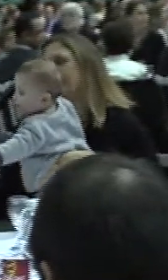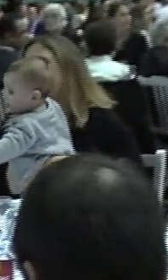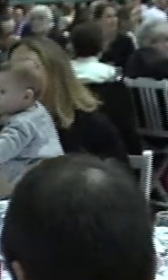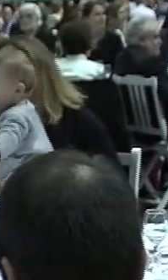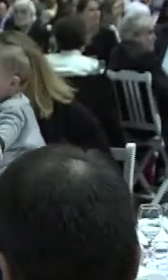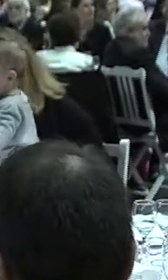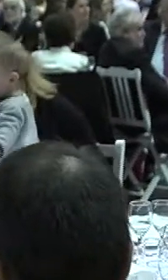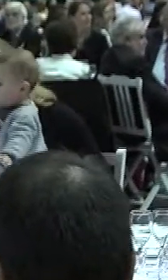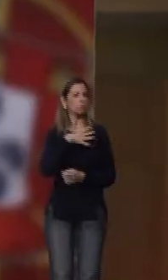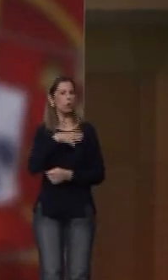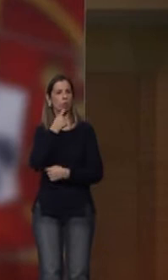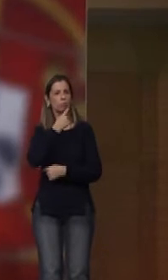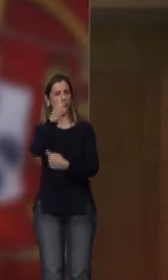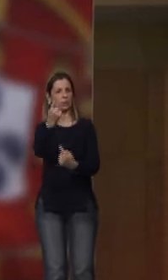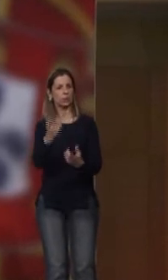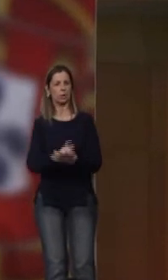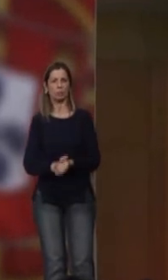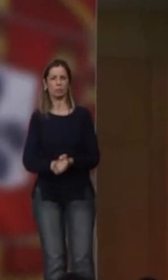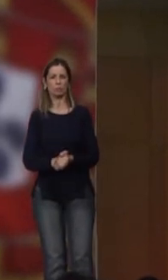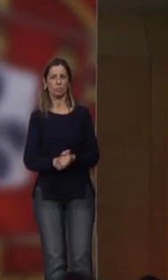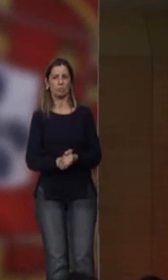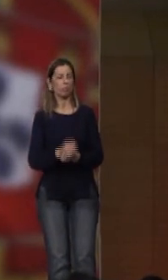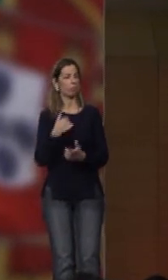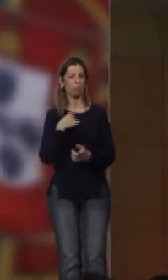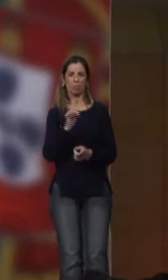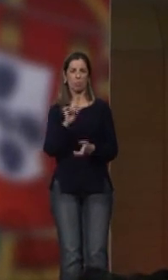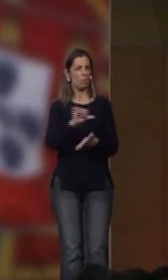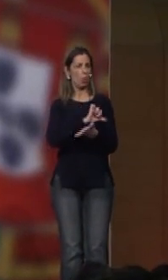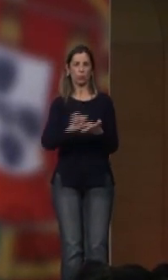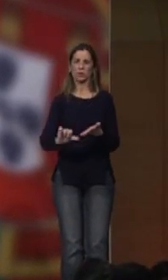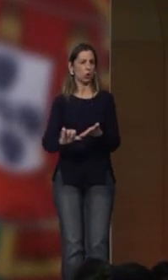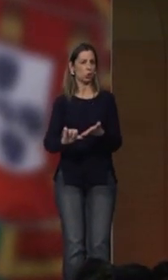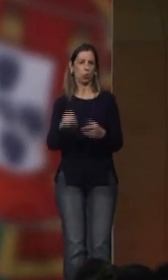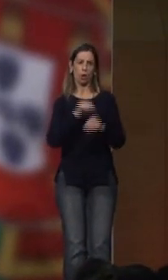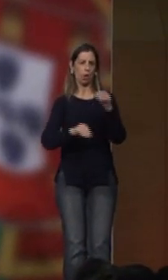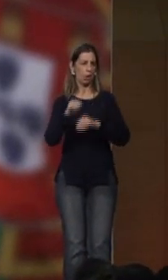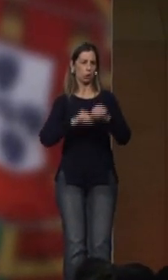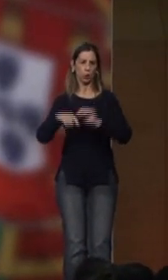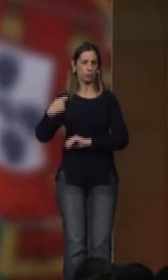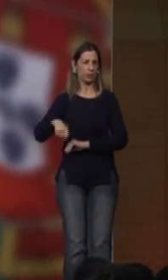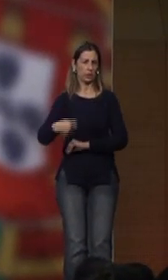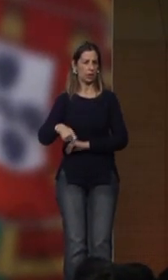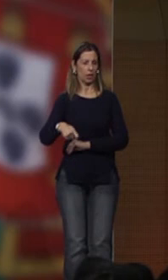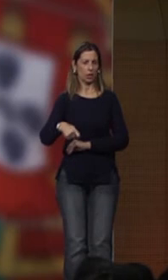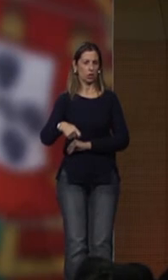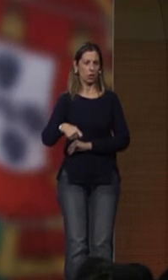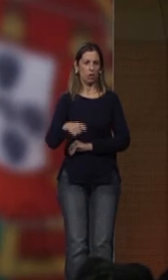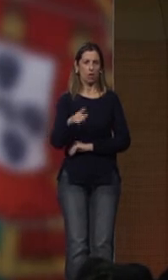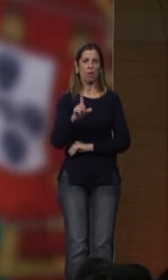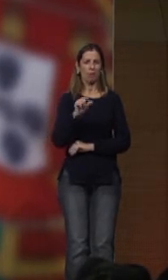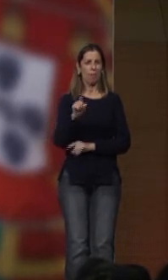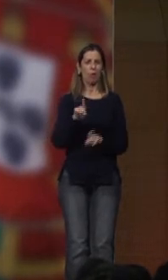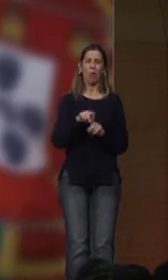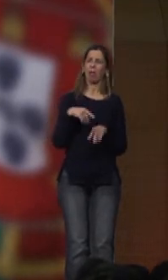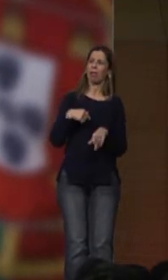Eu quero dizer que eu não desisto das eleições presidenciais. Nem me resigno a esta